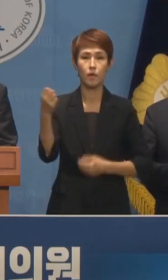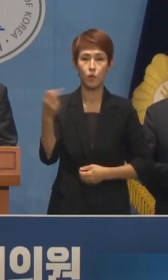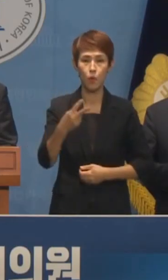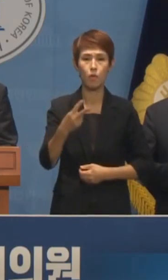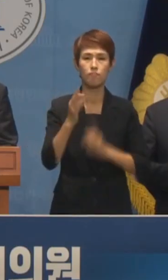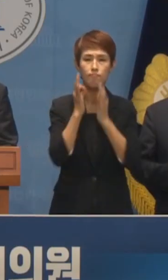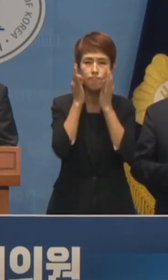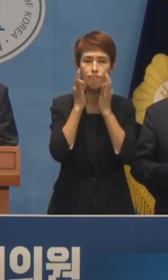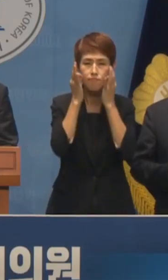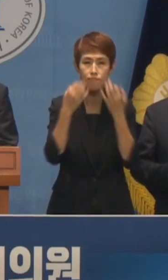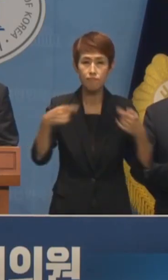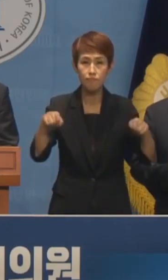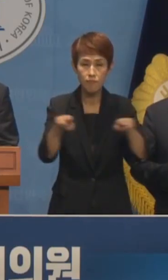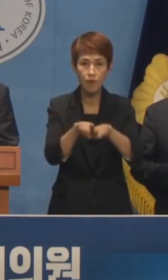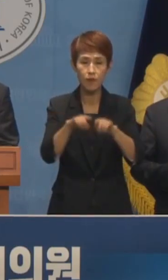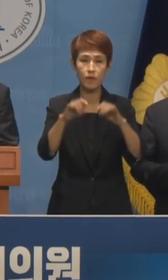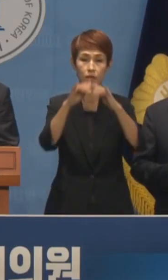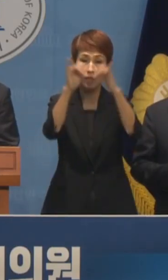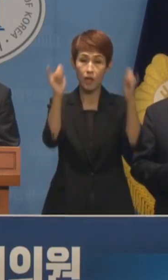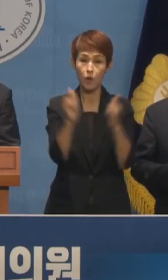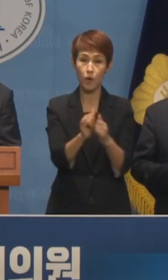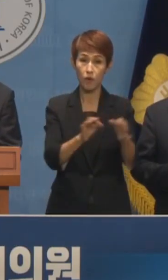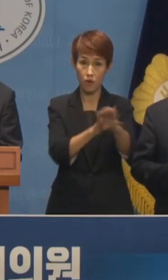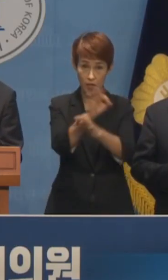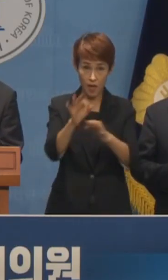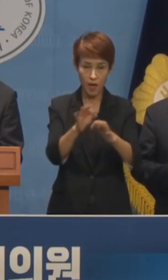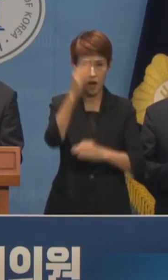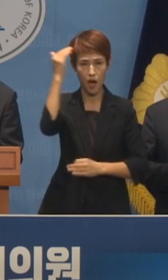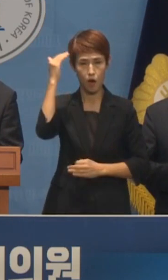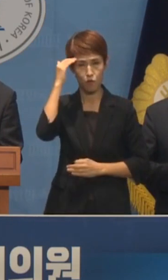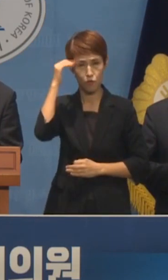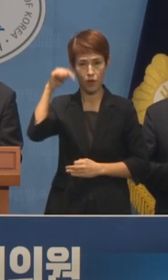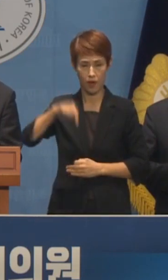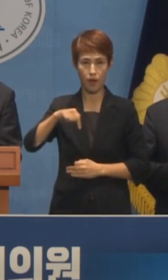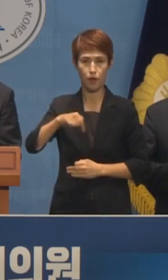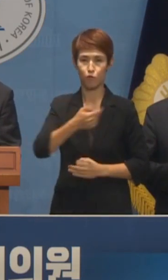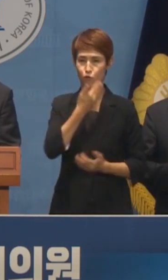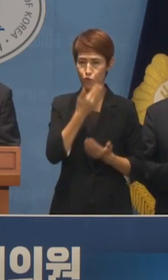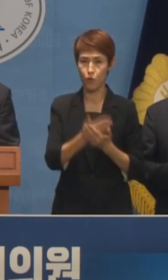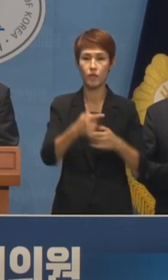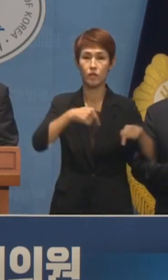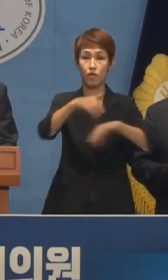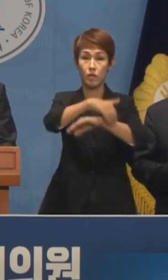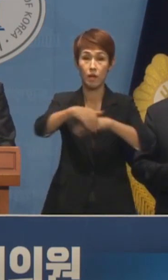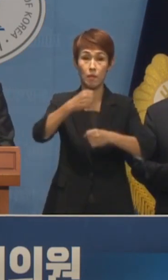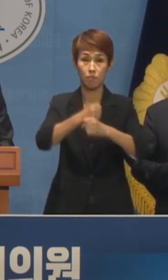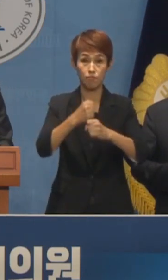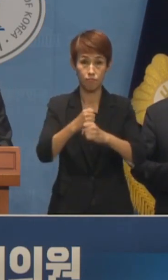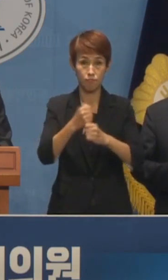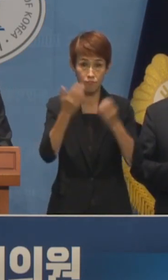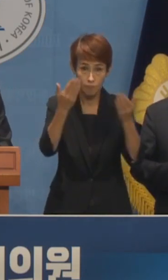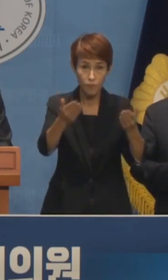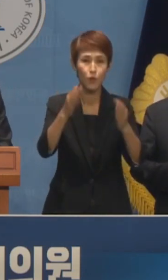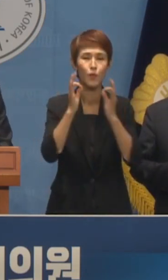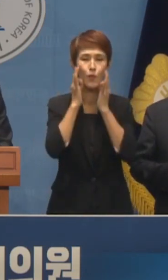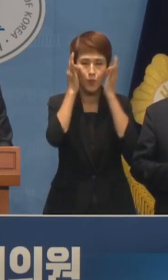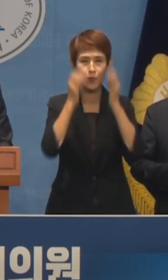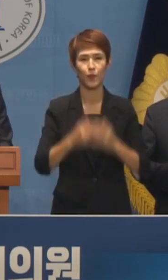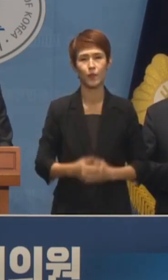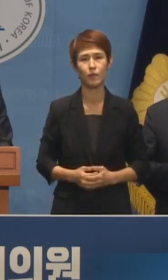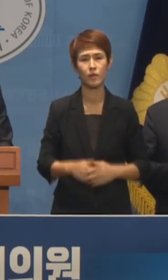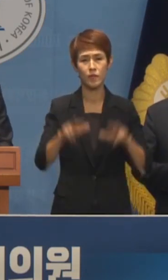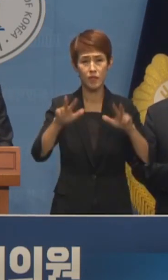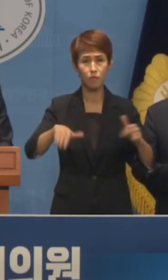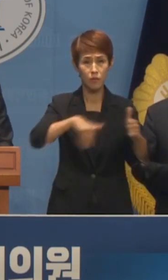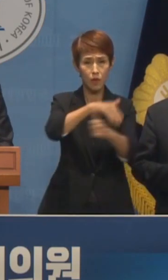수반하여 사회적 경제가 우리나라 주요 정책으로 우뚝 서도록 힘쓰겠습니다. 지금은 우리의 활동이 미약할지